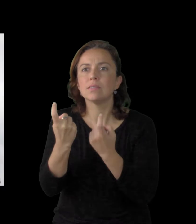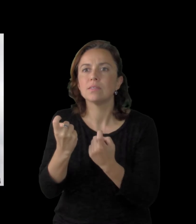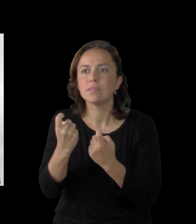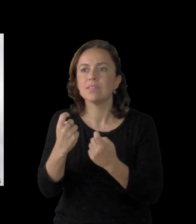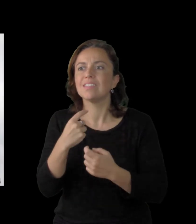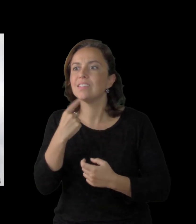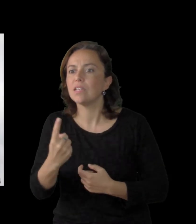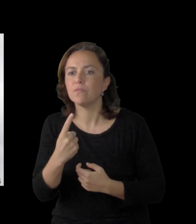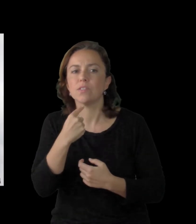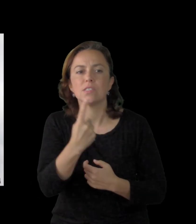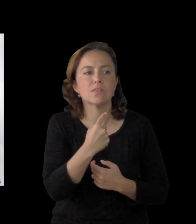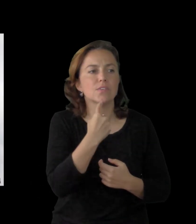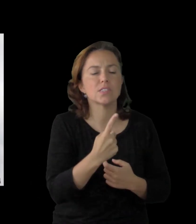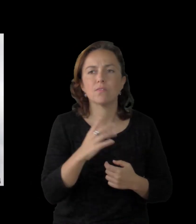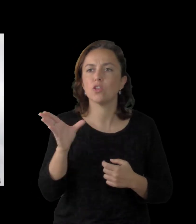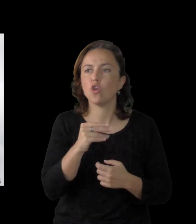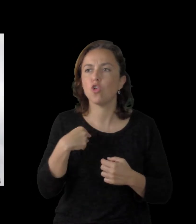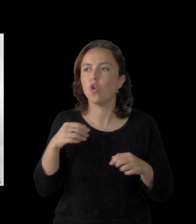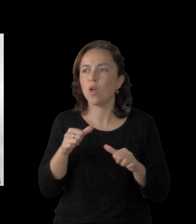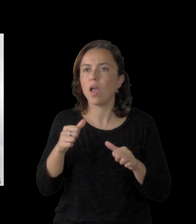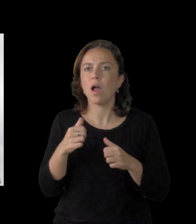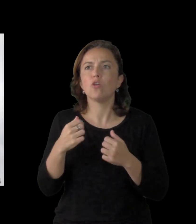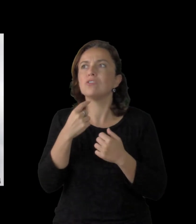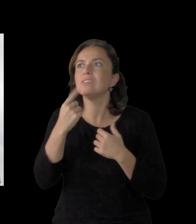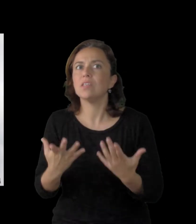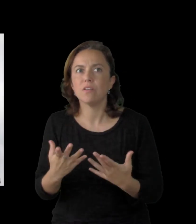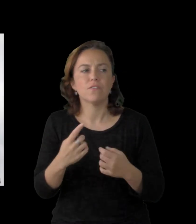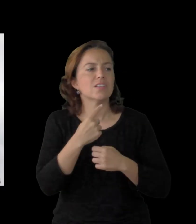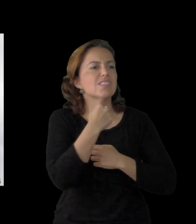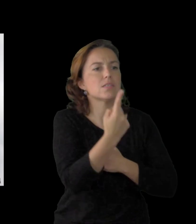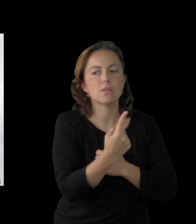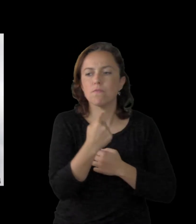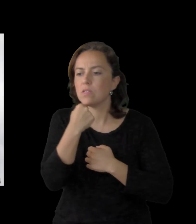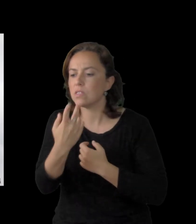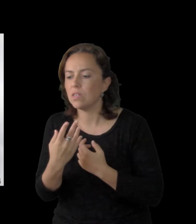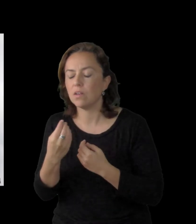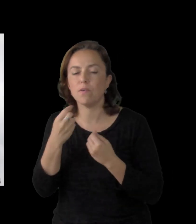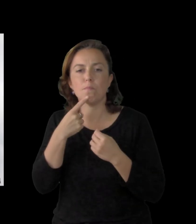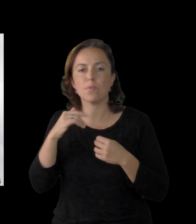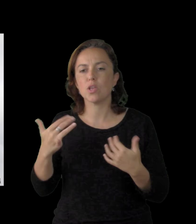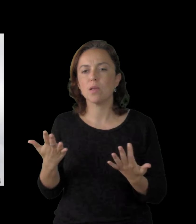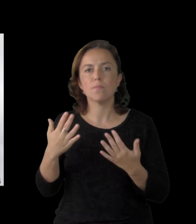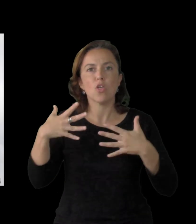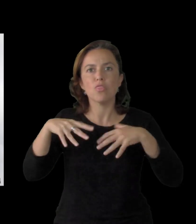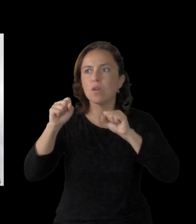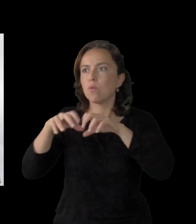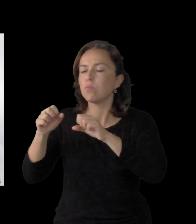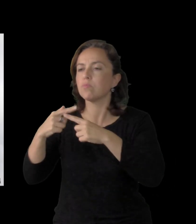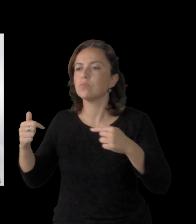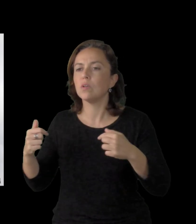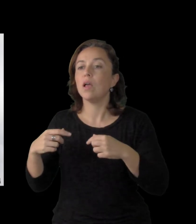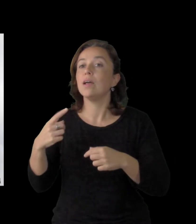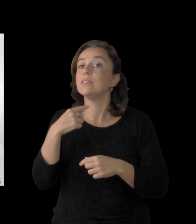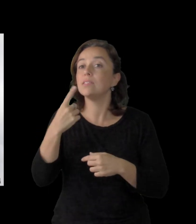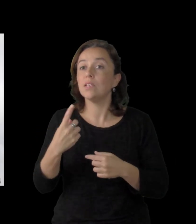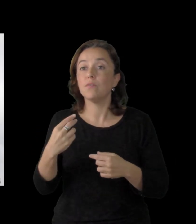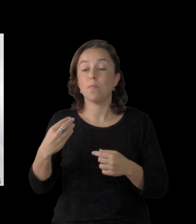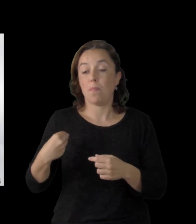cual hemos descubierto y que además sirve para la existencia, sobrevivencia